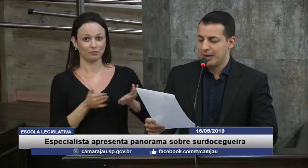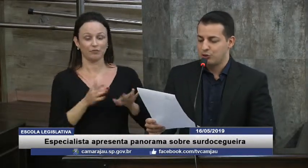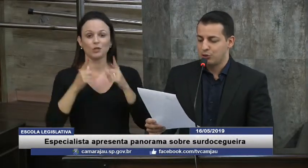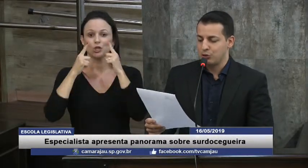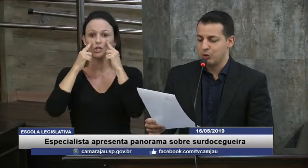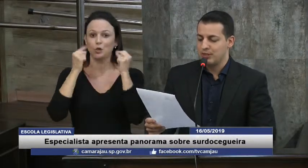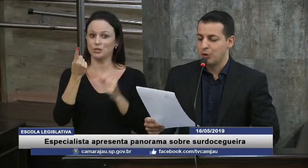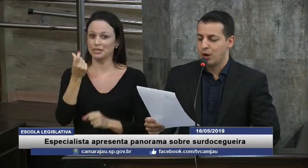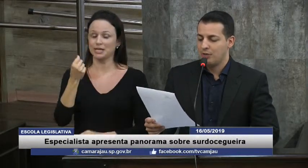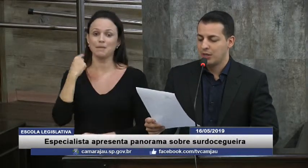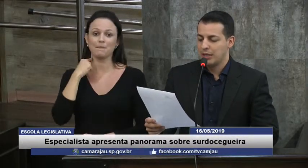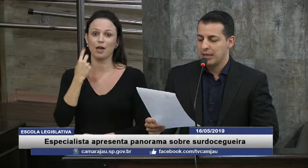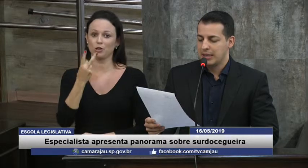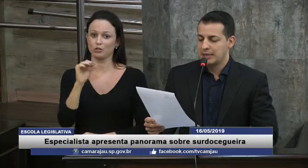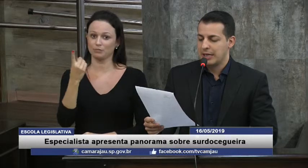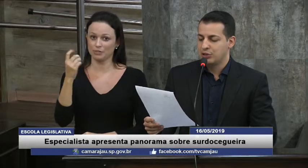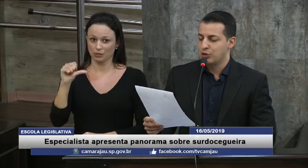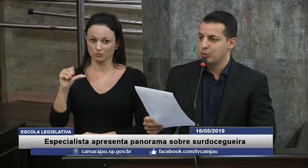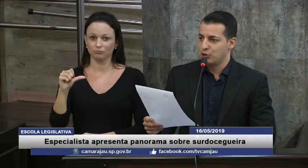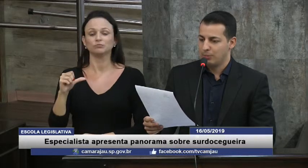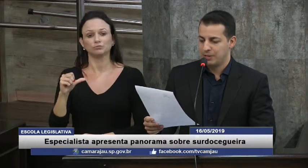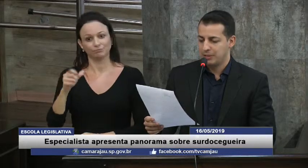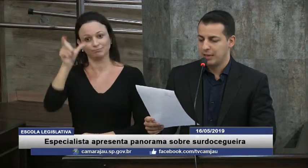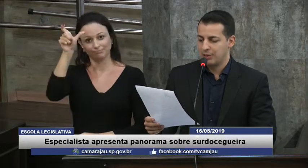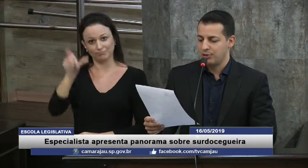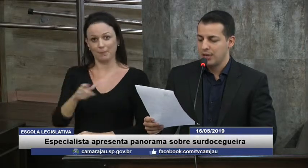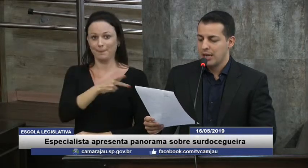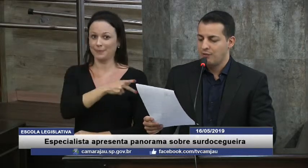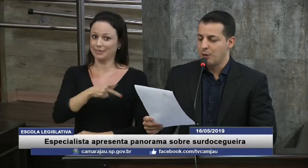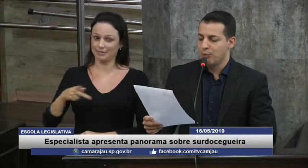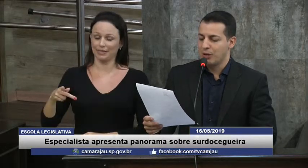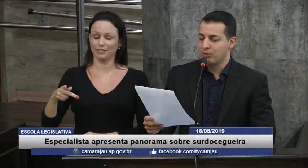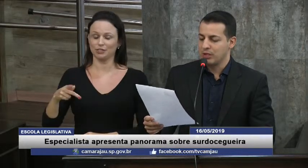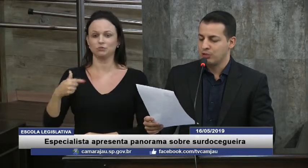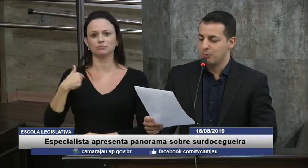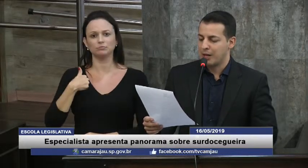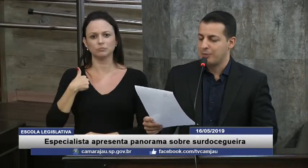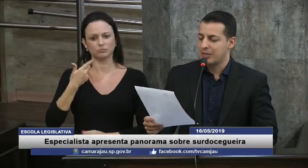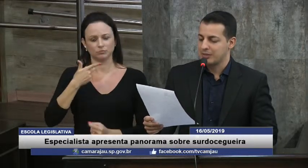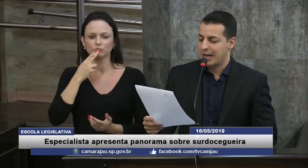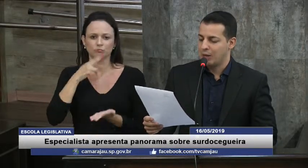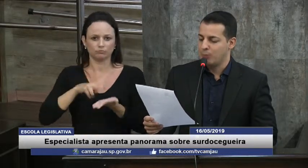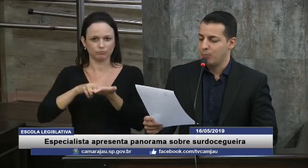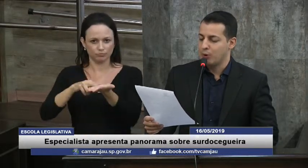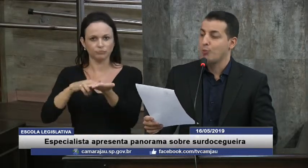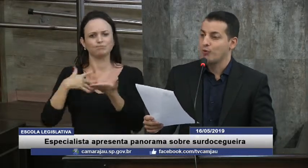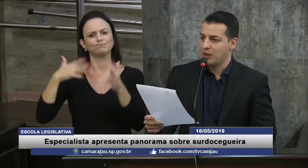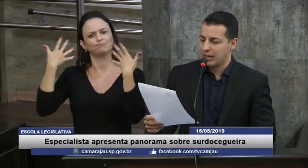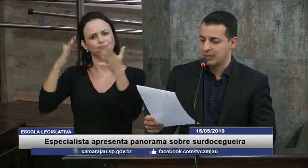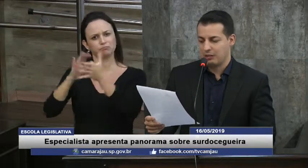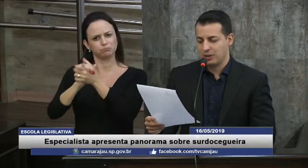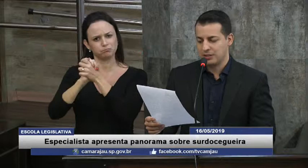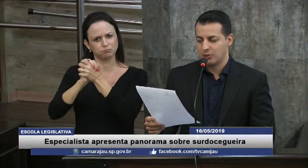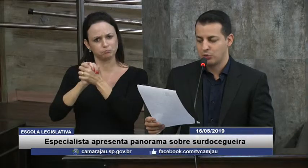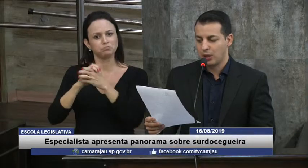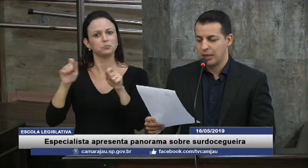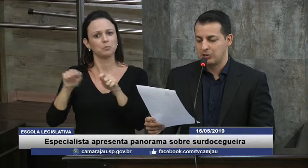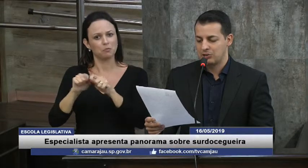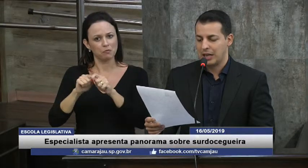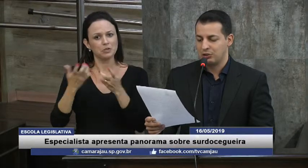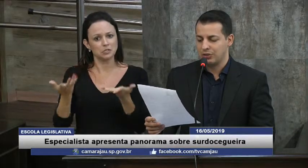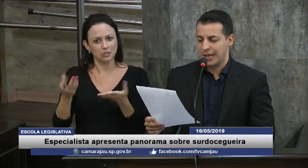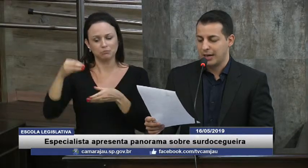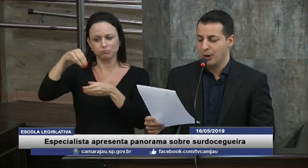16 de maio de 2019, excelentíssimo senhor presidente, venho por meio deste parabenizá-lo por promover, através da